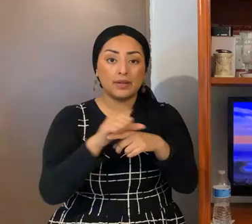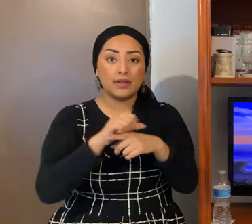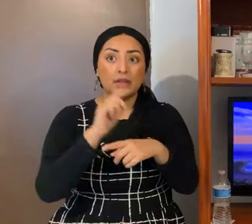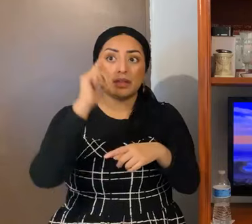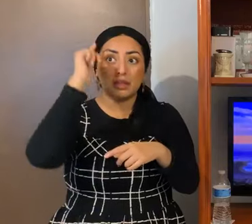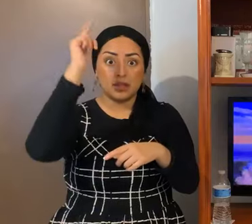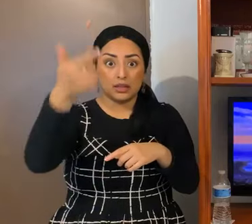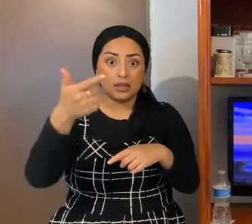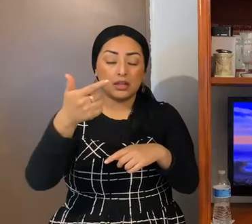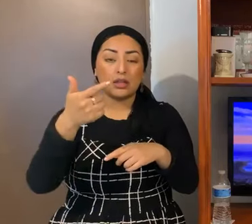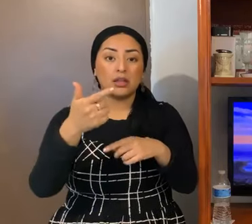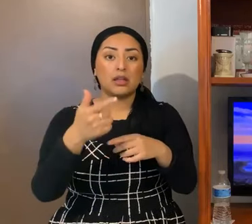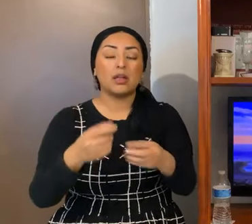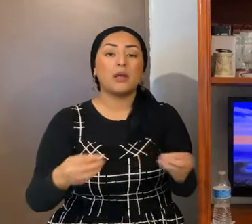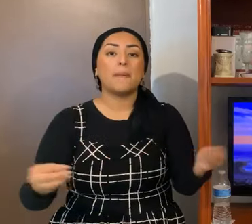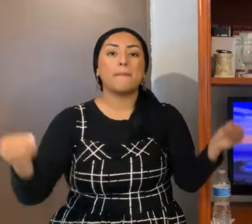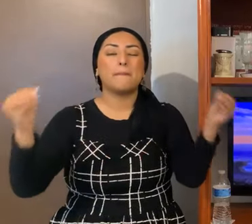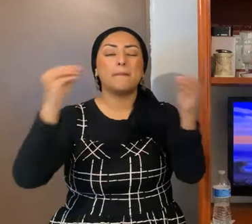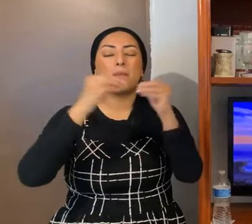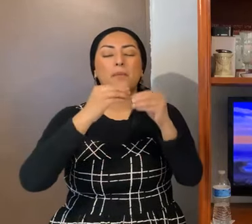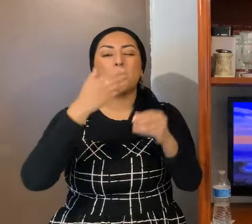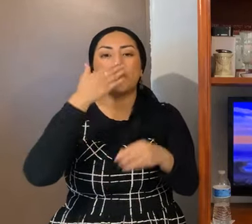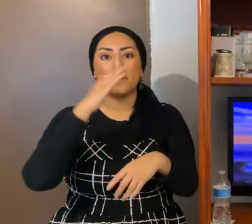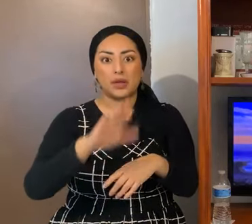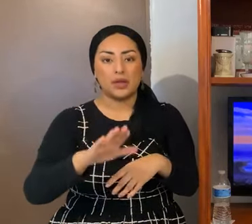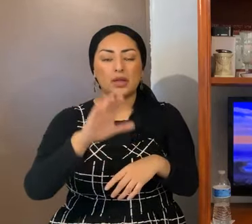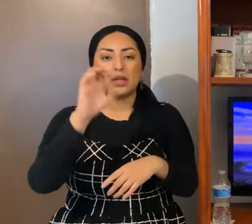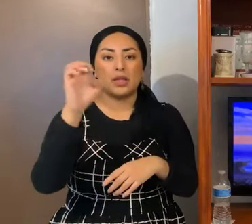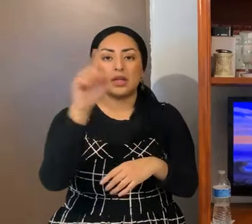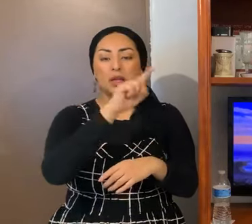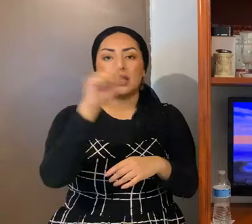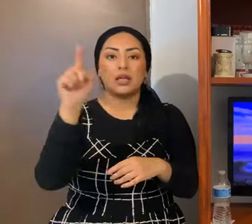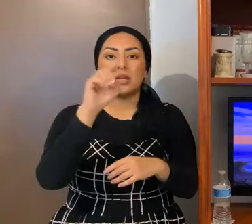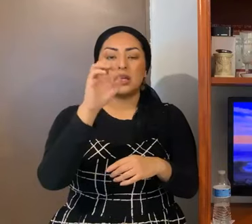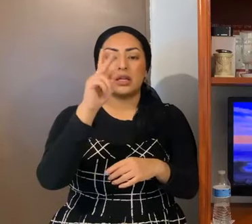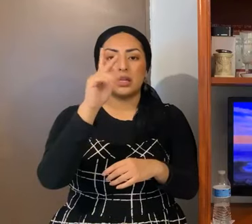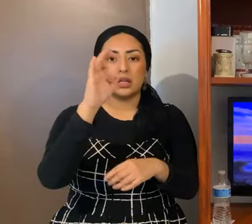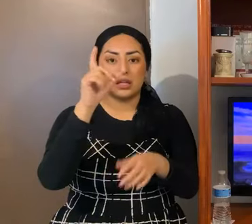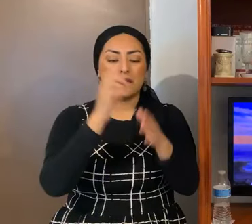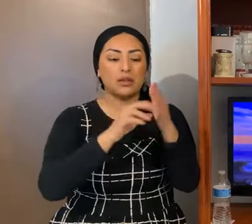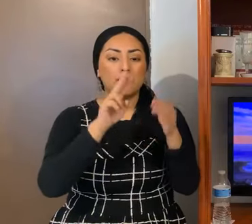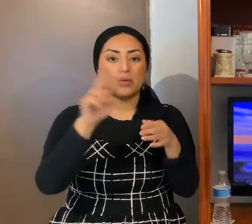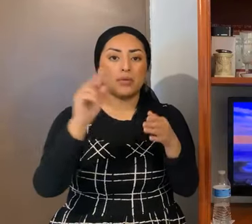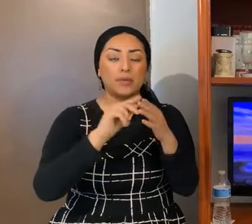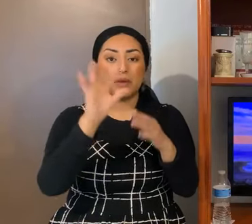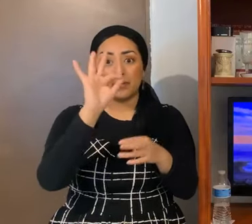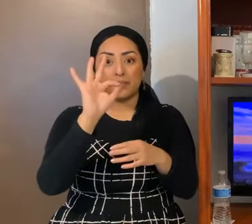después serán más abominables. Ezequiel 22, verso 9.